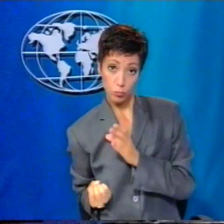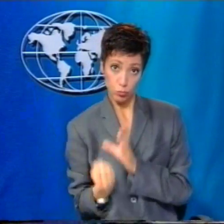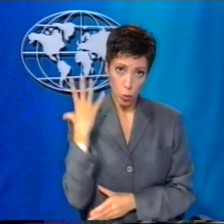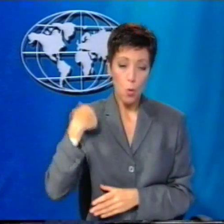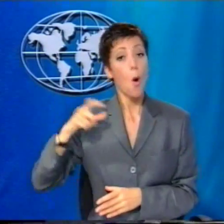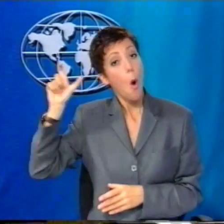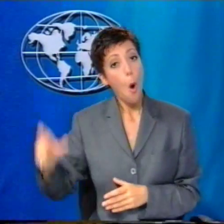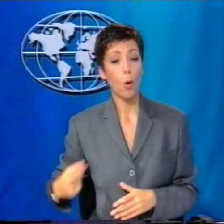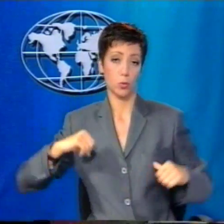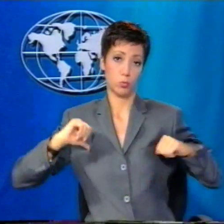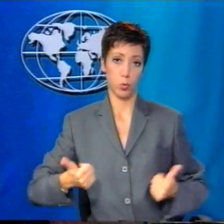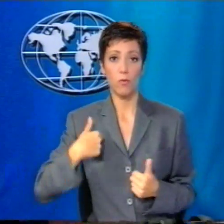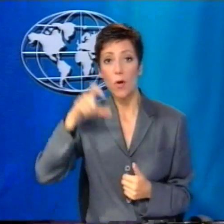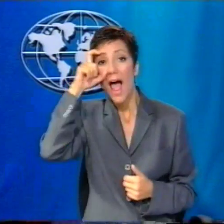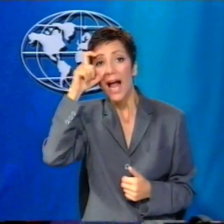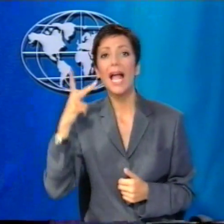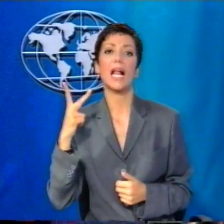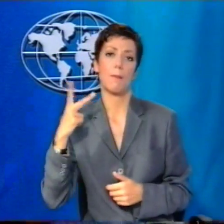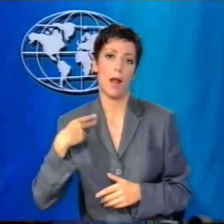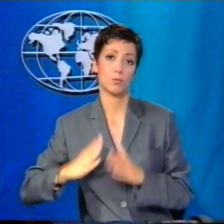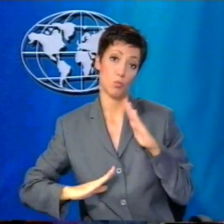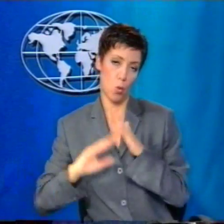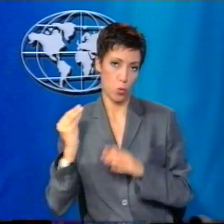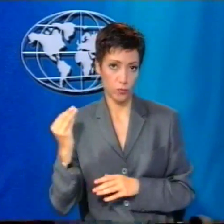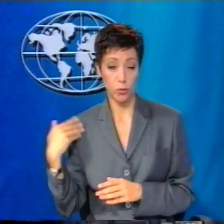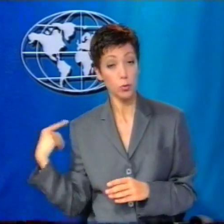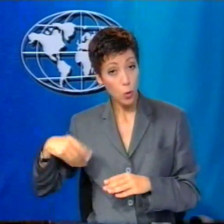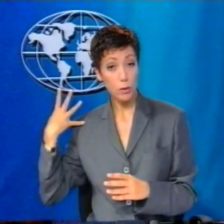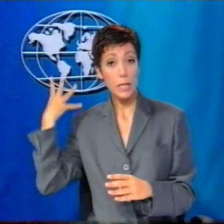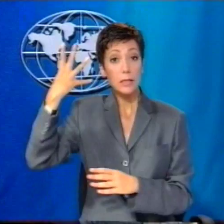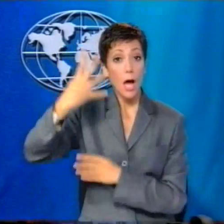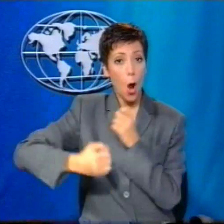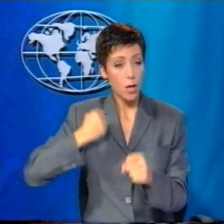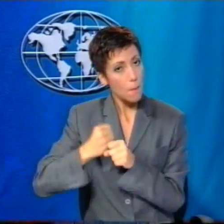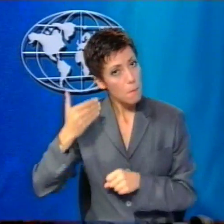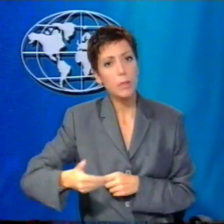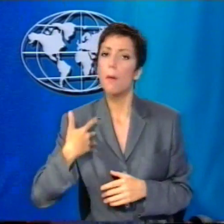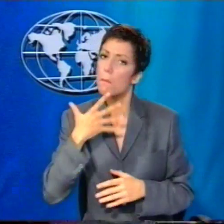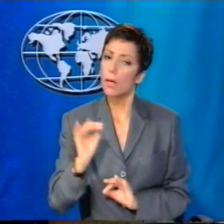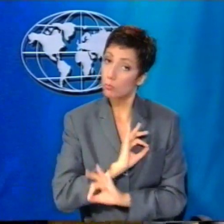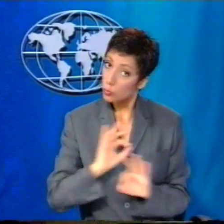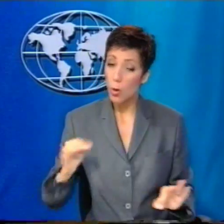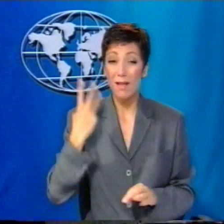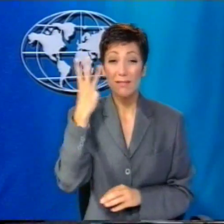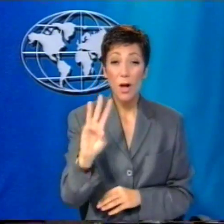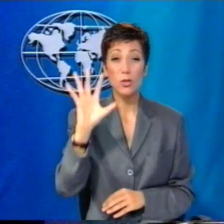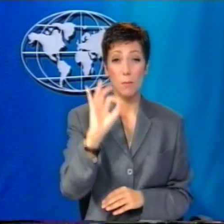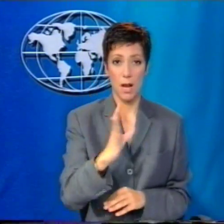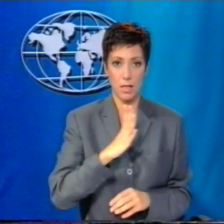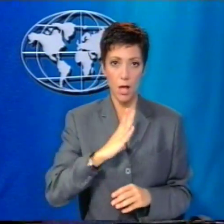Απόστολου Κακλαμάνη, και φέτος συμπληρώνει 4 χρόνια ζωής. 350 έφηβοι από όλη την Ελλάδα, την Κύπρο και